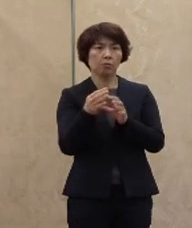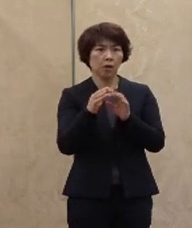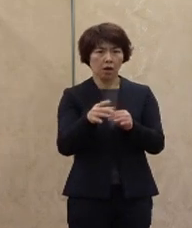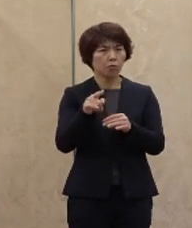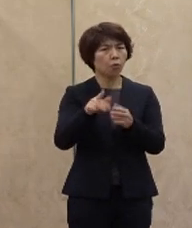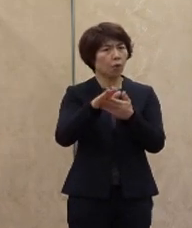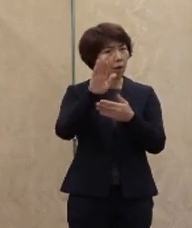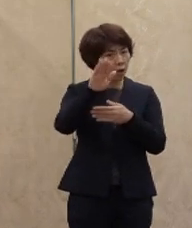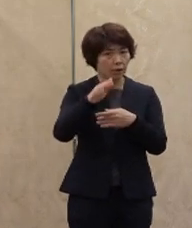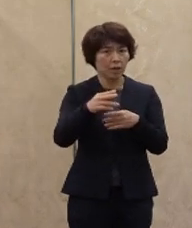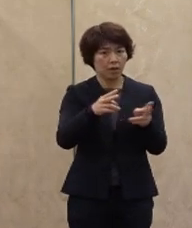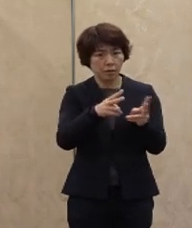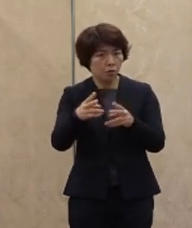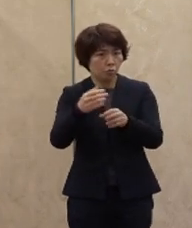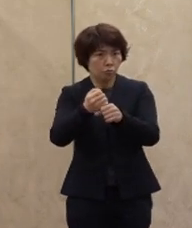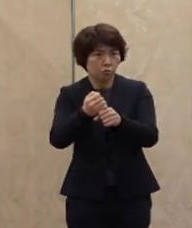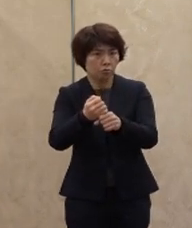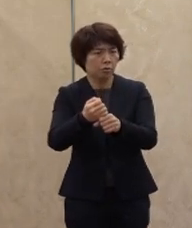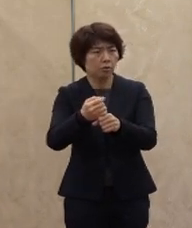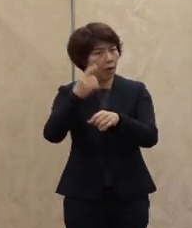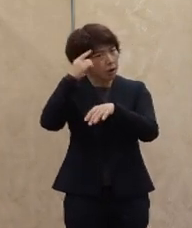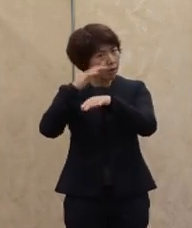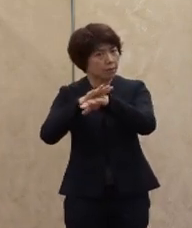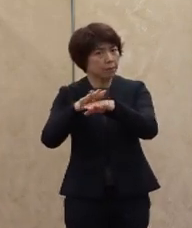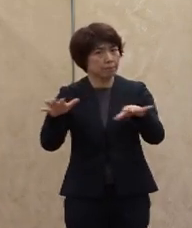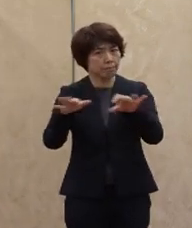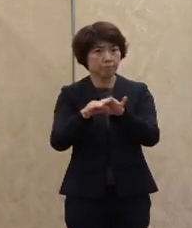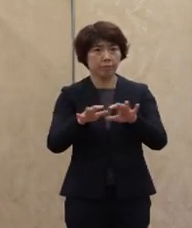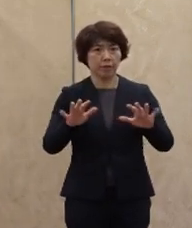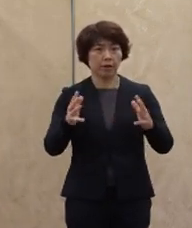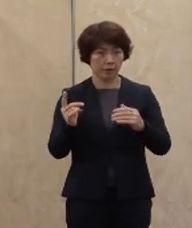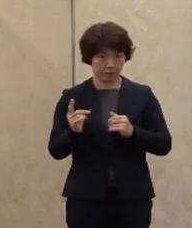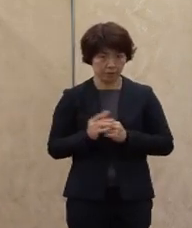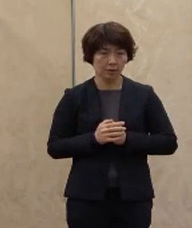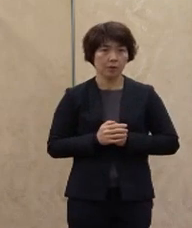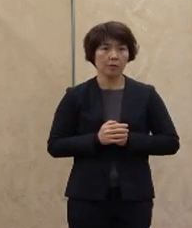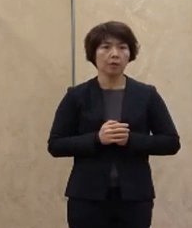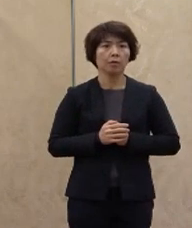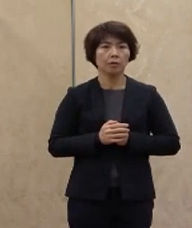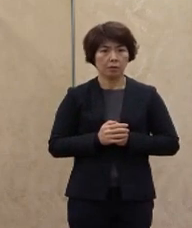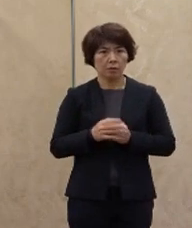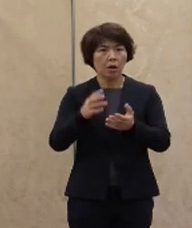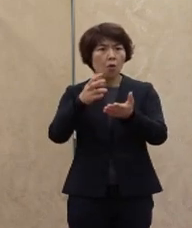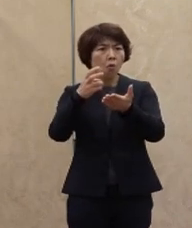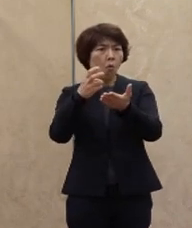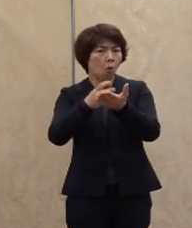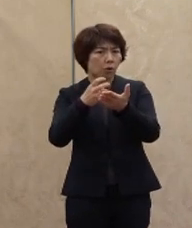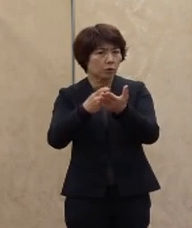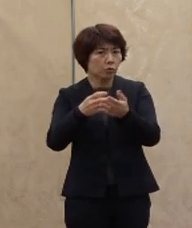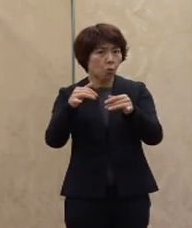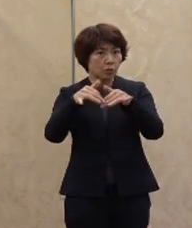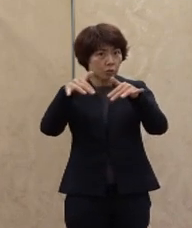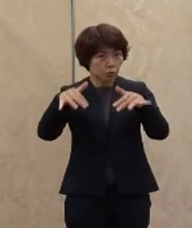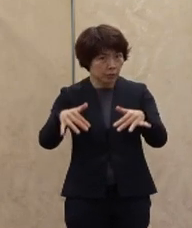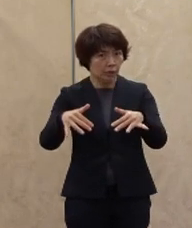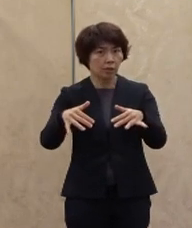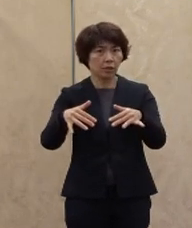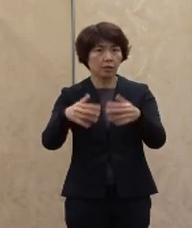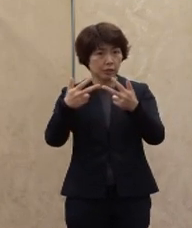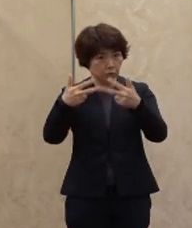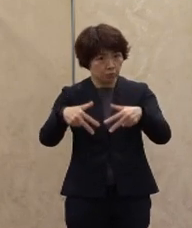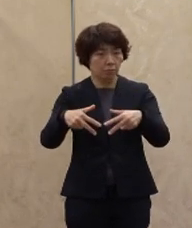うんだと官僚側も。なのでやっぱ法律の立て付けが重要なんじゃないかなと僕はものすごく思います